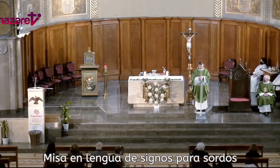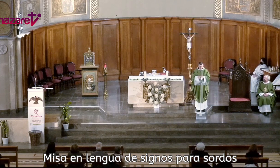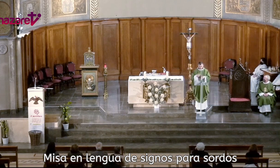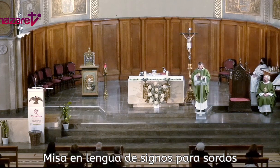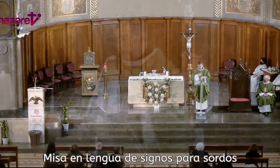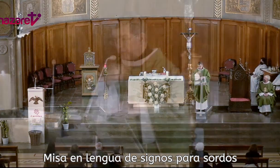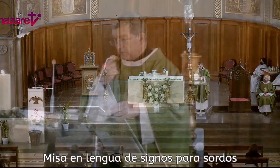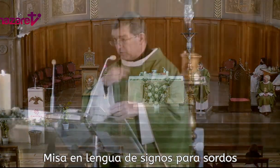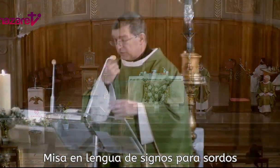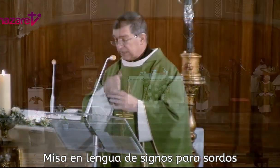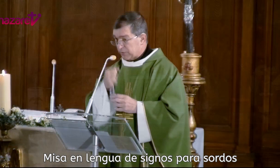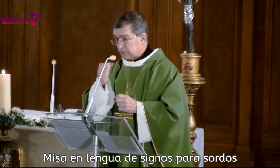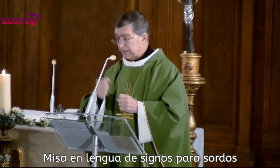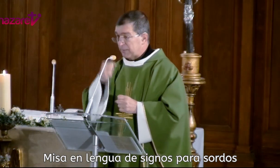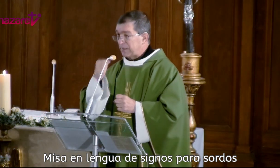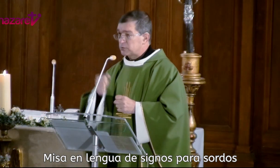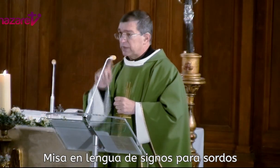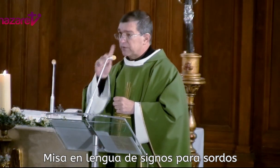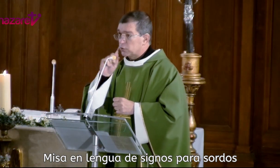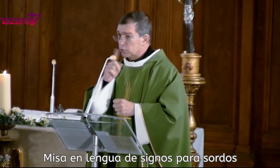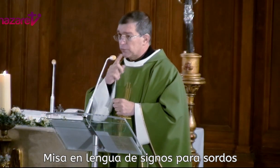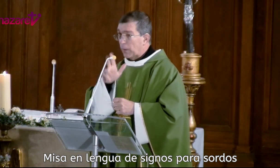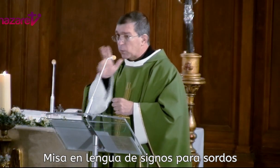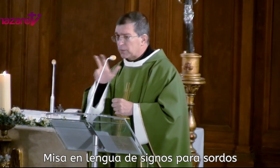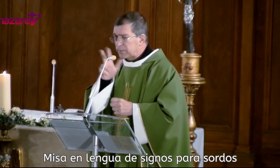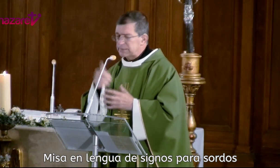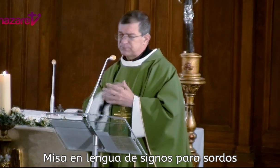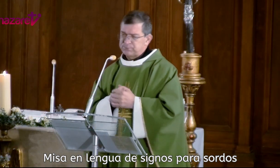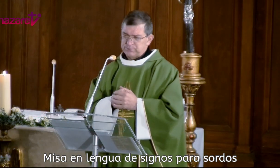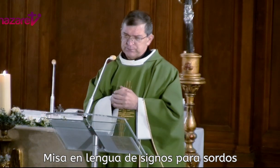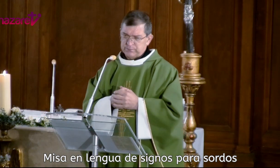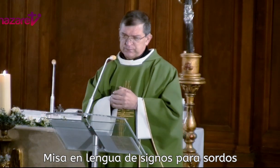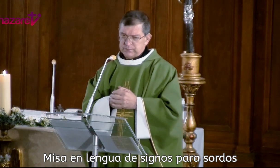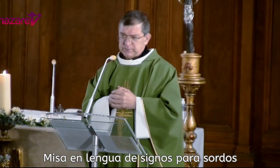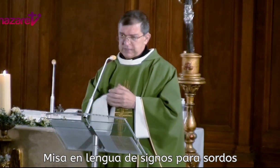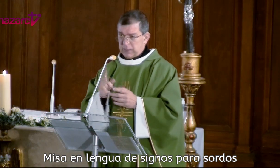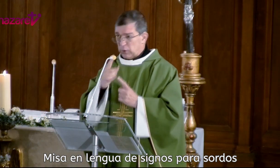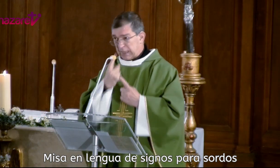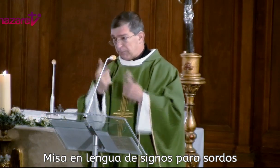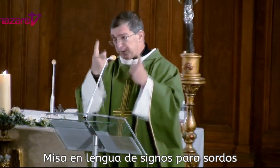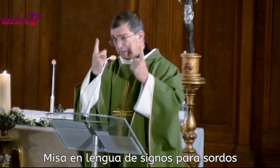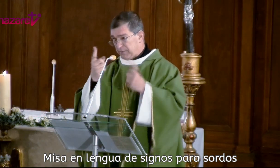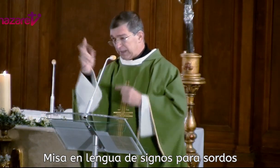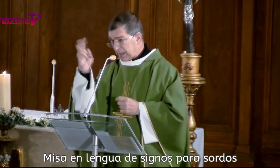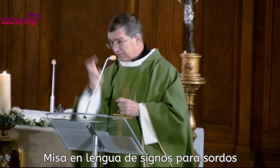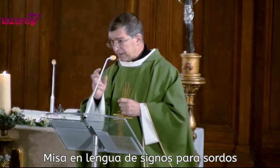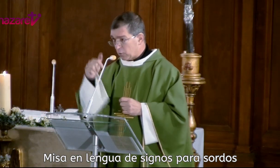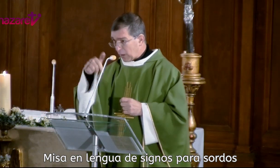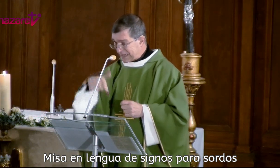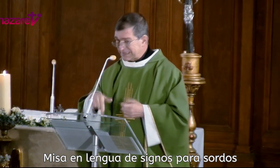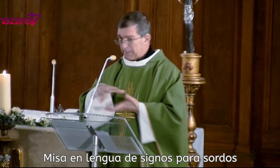Pero soy sacerdote de la pastoral del Sordo de Huelva, que no es la primera vez que vengo a esta